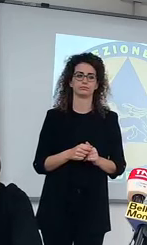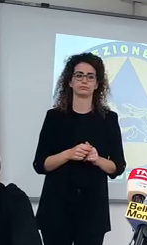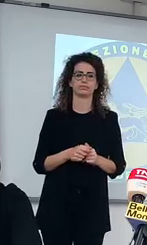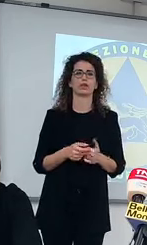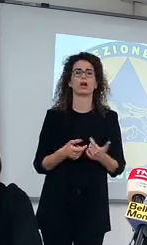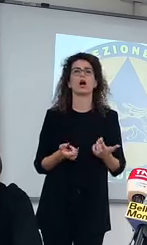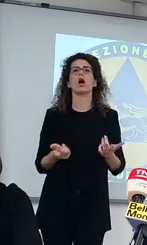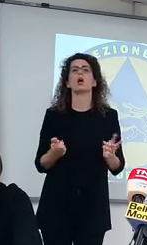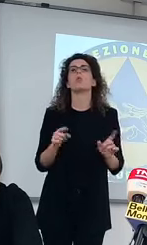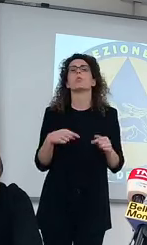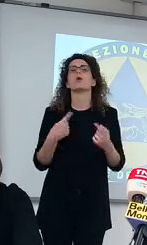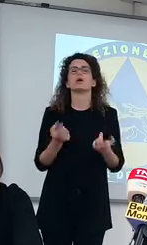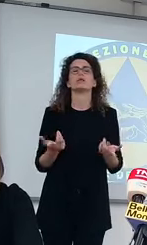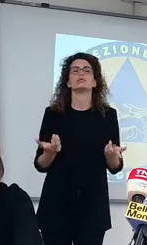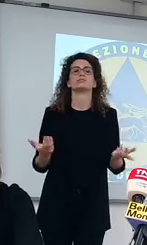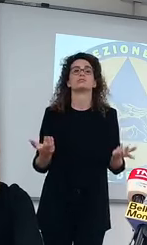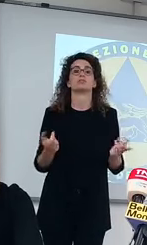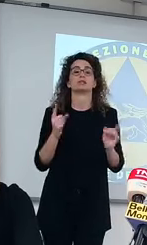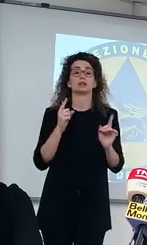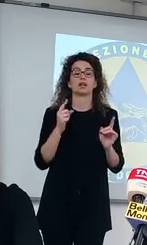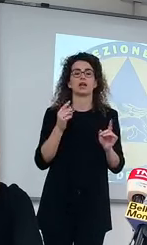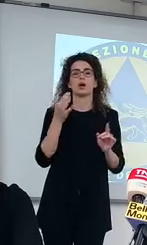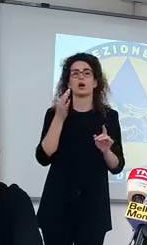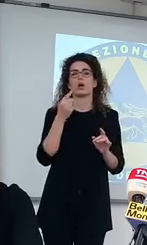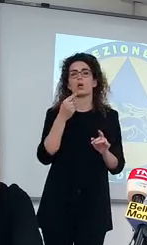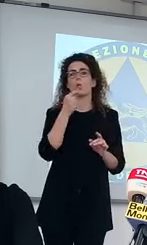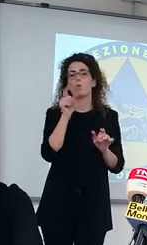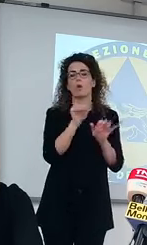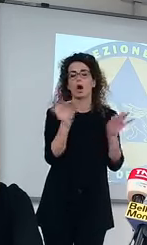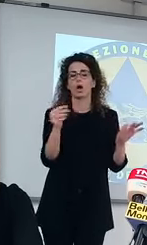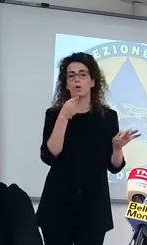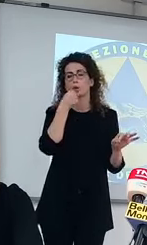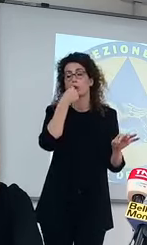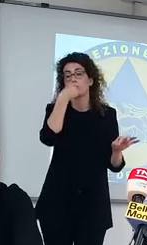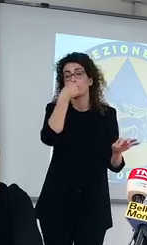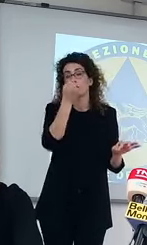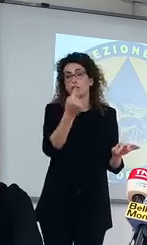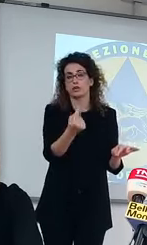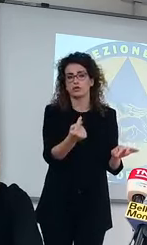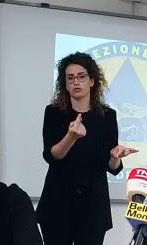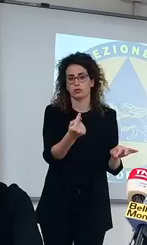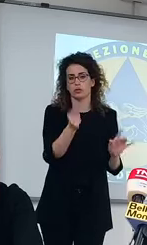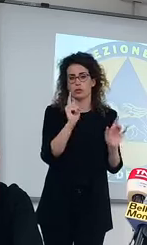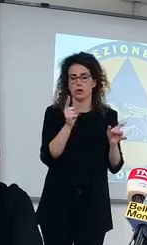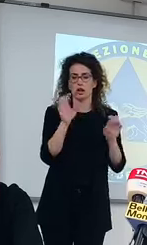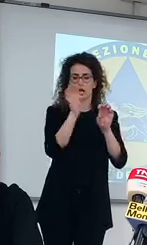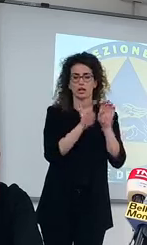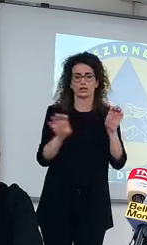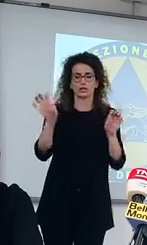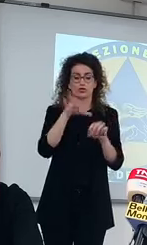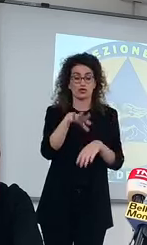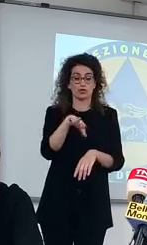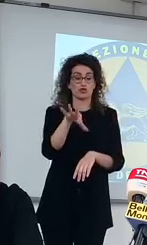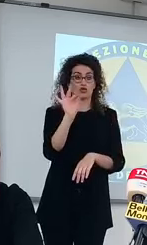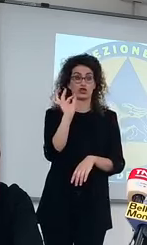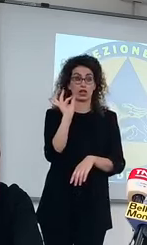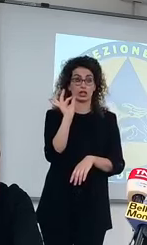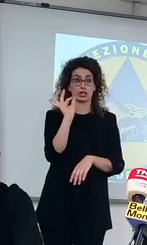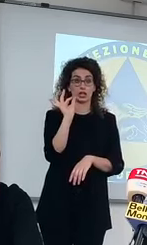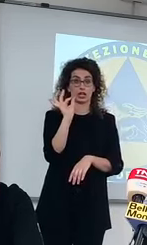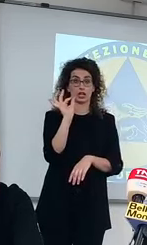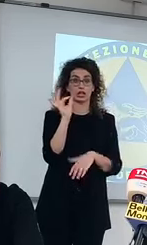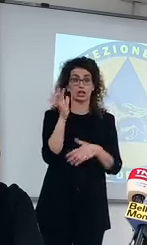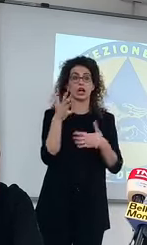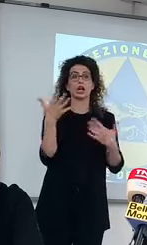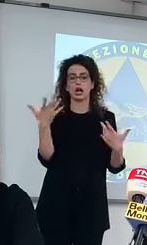Poi capite, okay, se qualcuno dicesse le regioni definiscano, a quel punto noi riuniremo